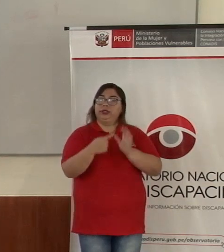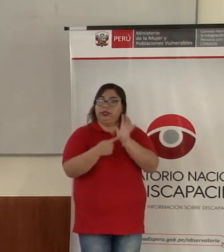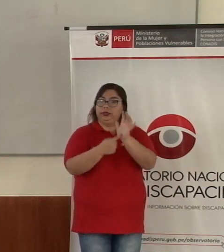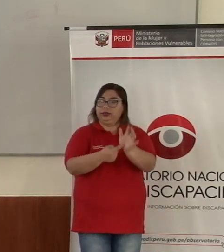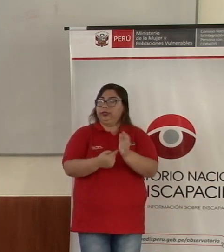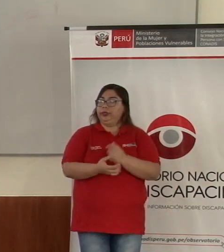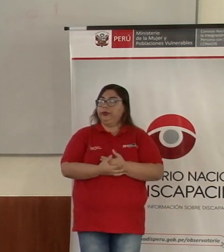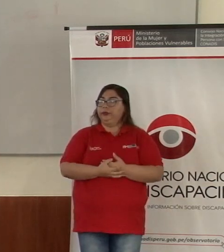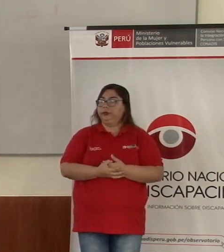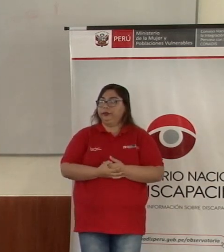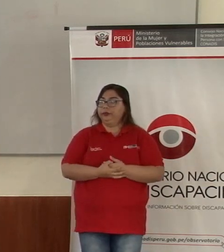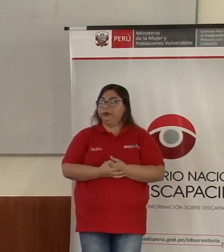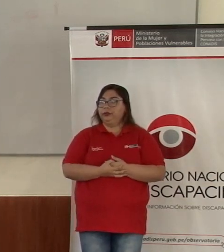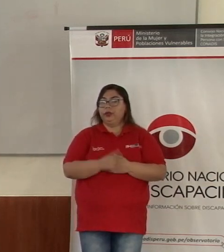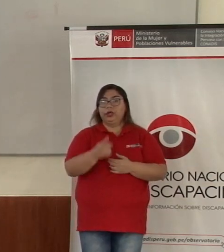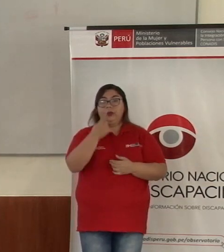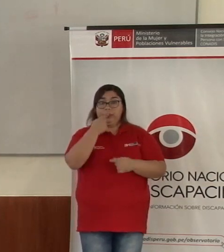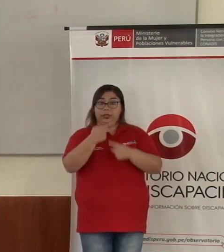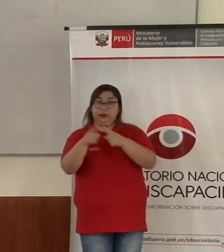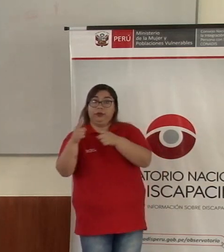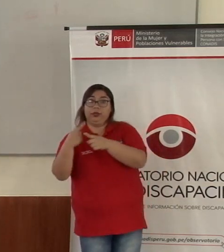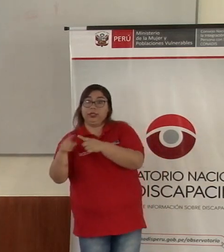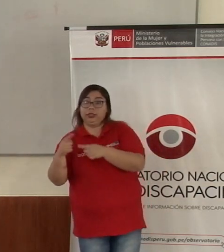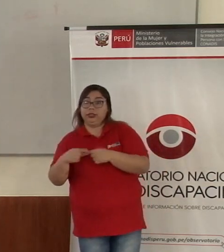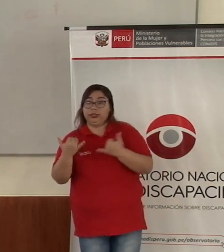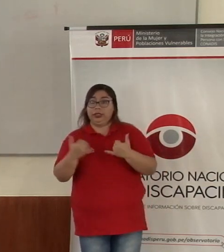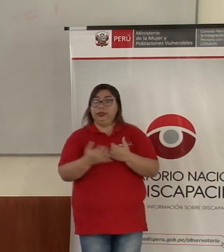considerada. Ya ven que el enfoque es distinto.